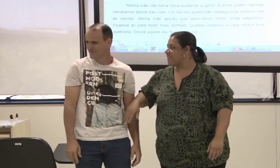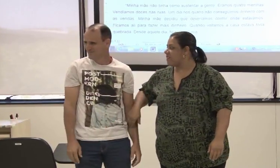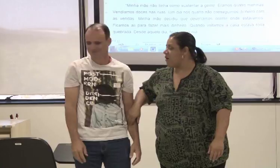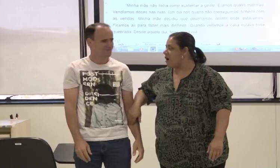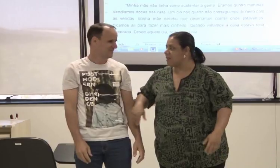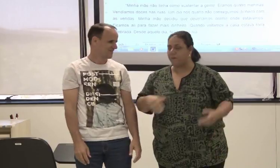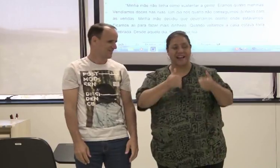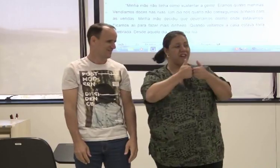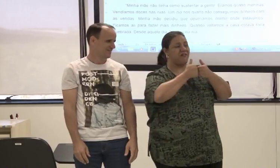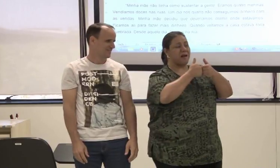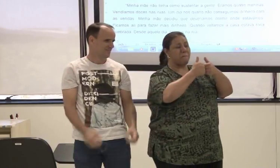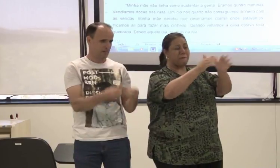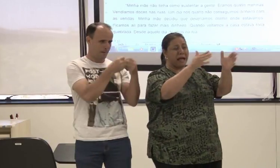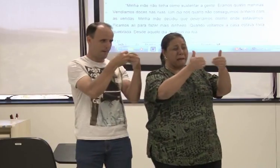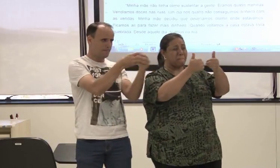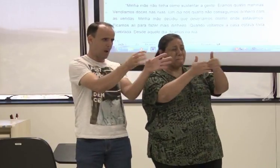Então, roda para cá e faz.